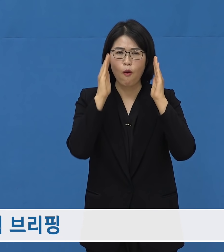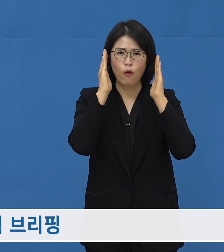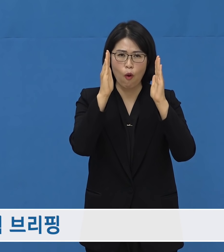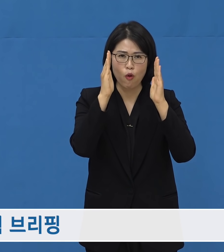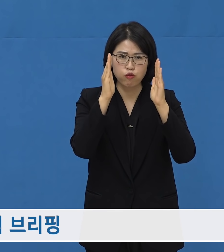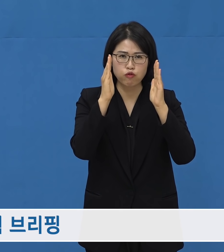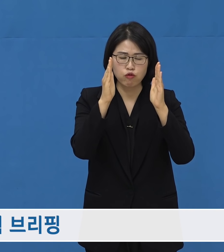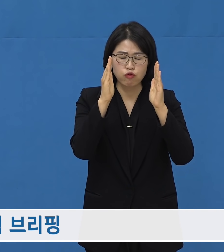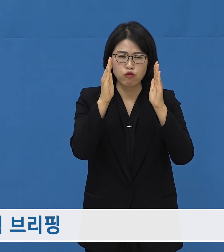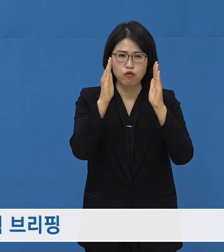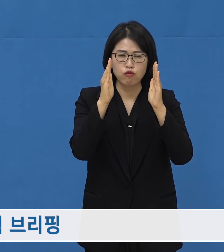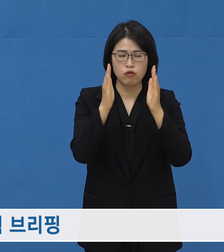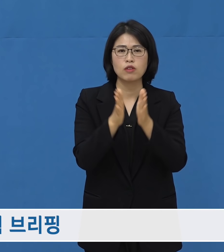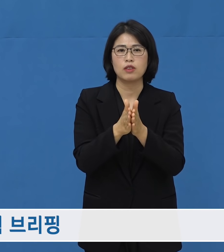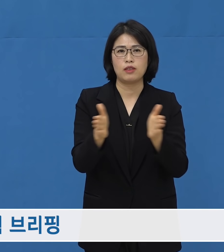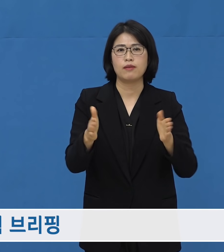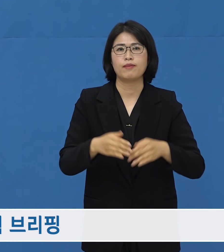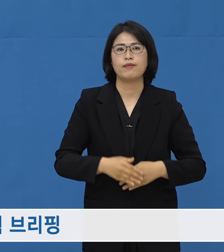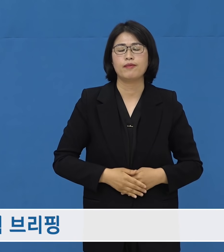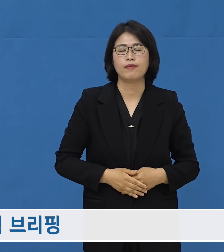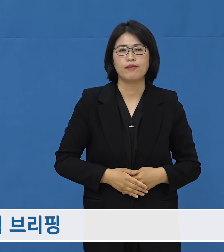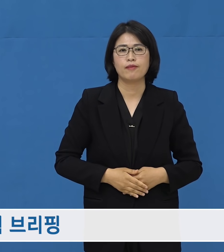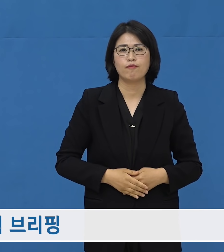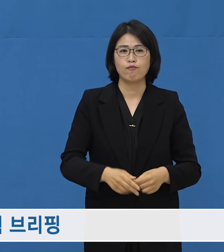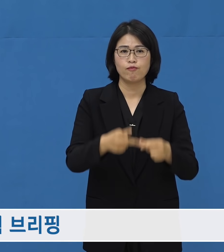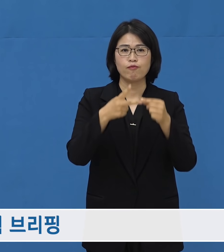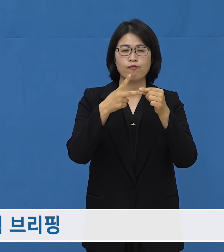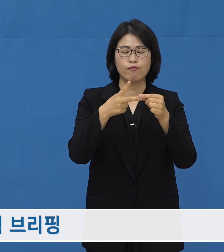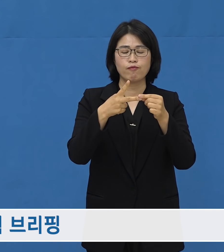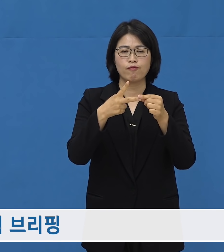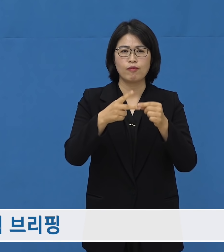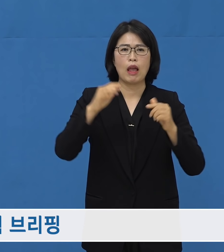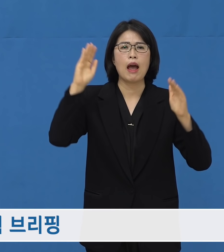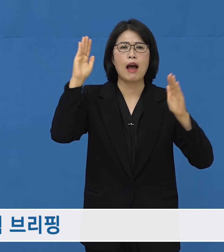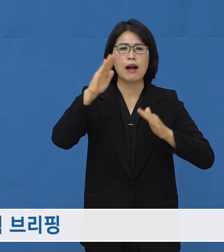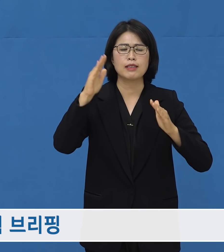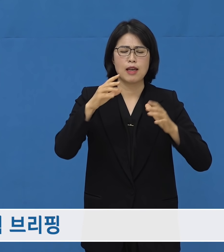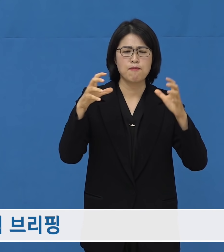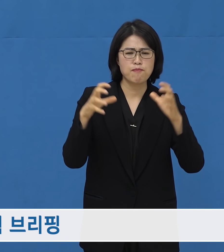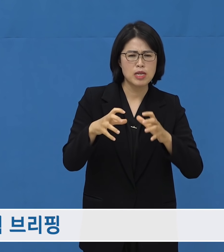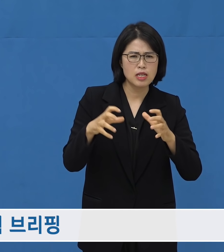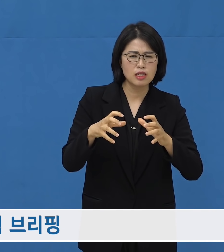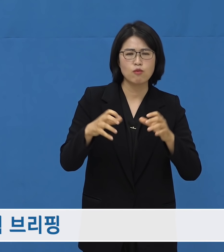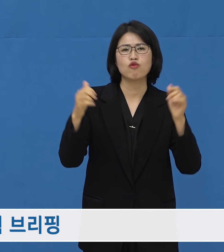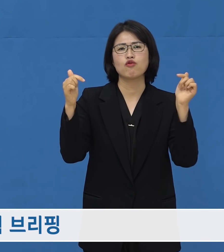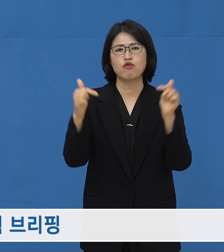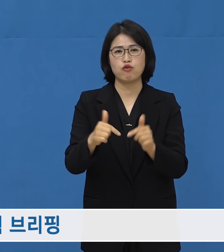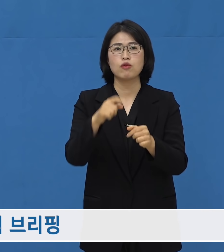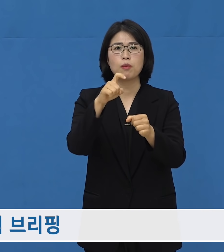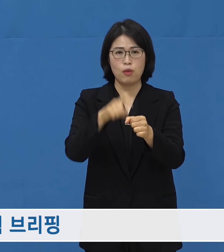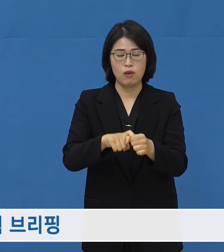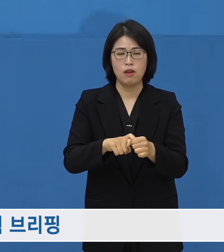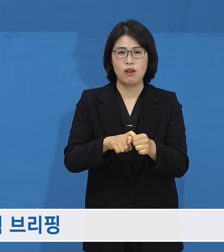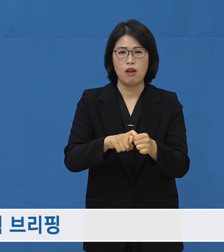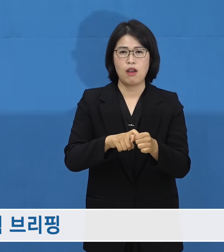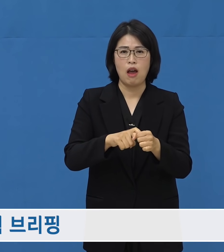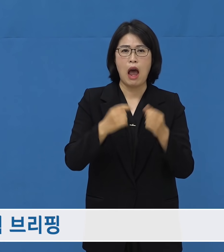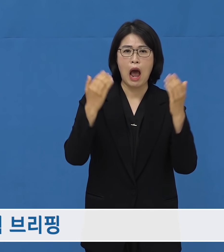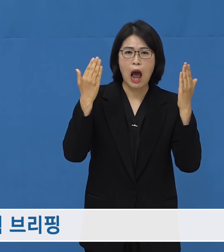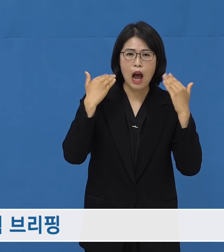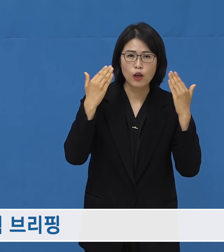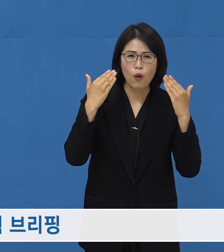수업을 등교 수업을 실시합니다. 둘째, 학생 밀집도를 최소화하기 위해